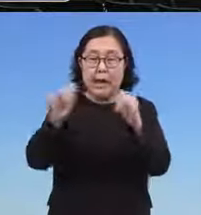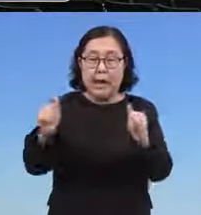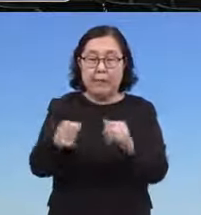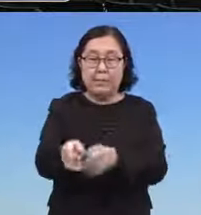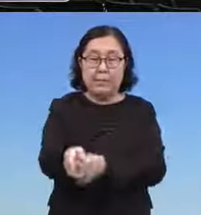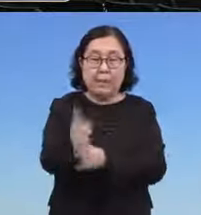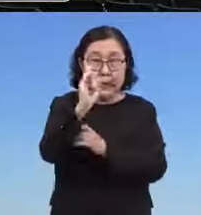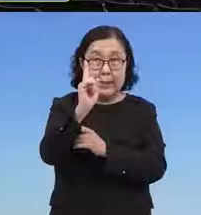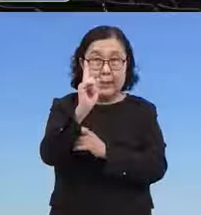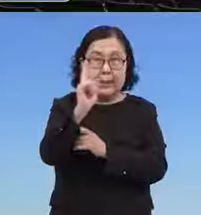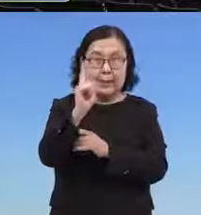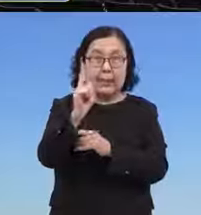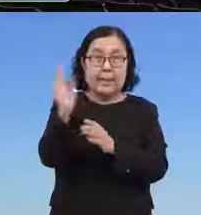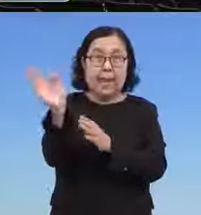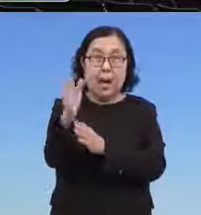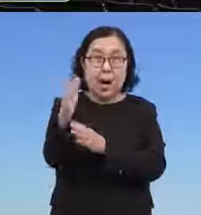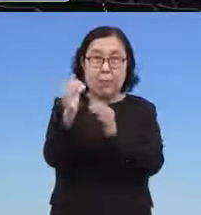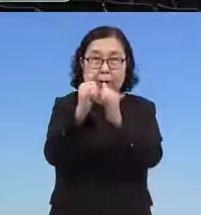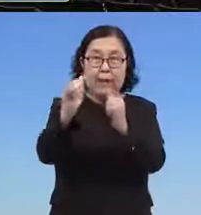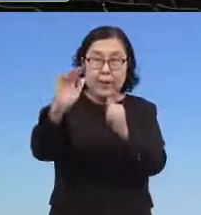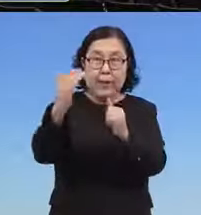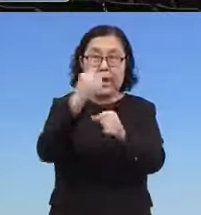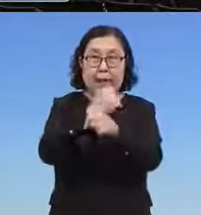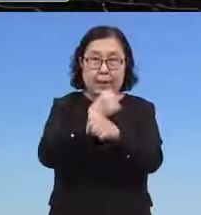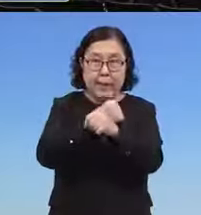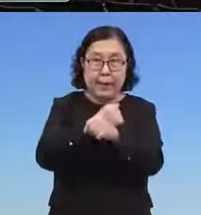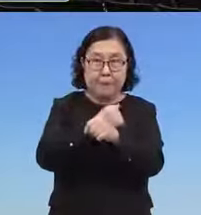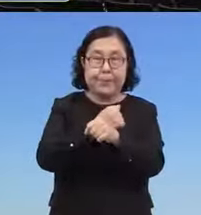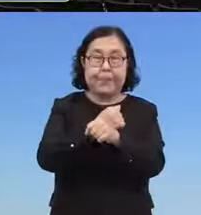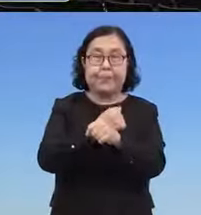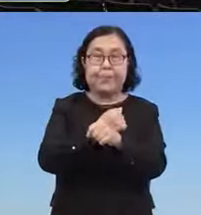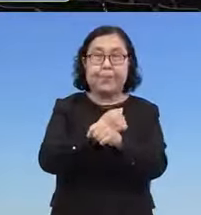사람을 낚는 어부가 되게 하리라 하시니,